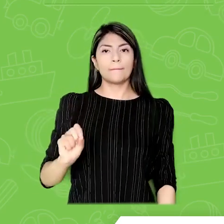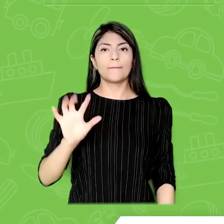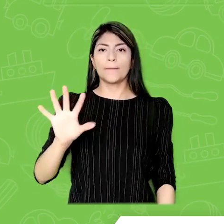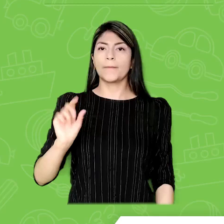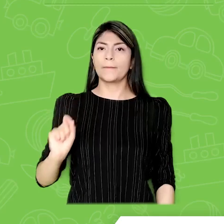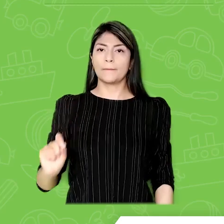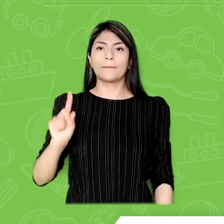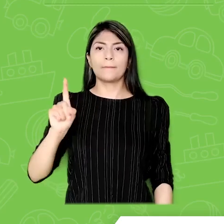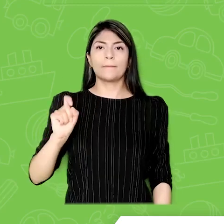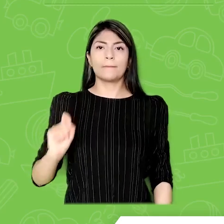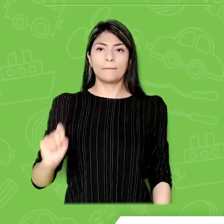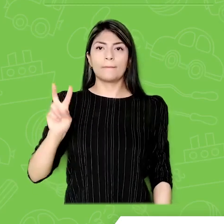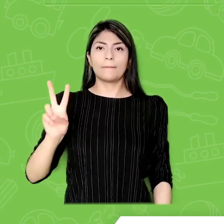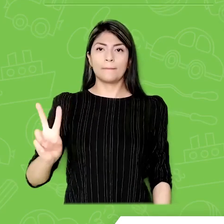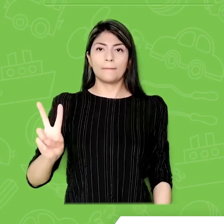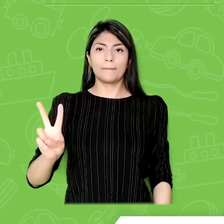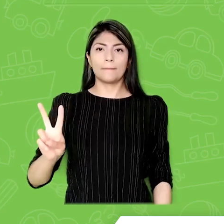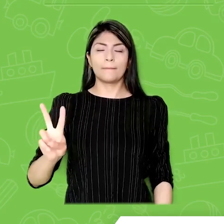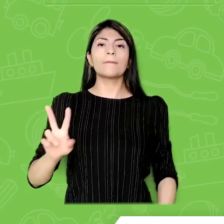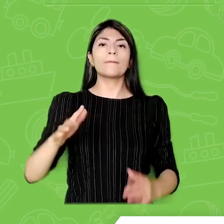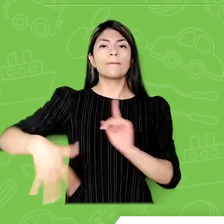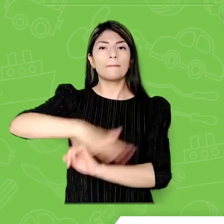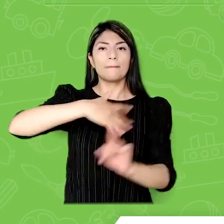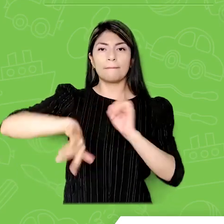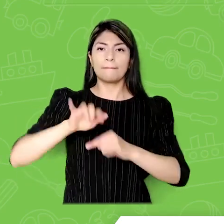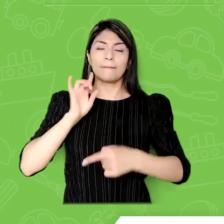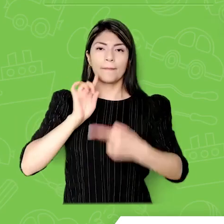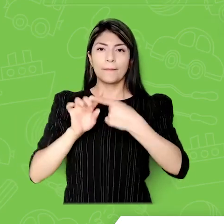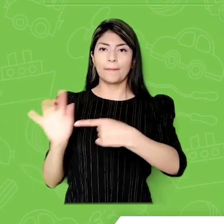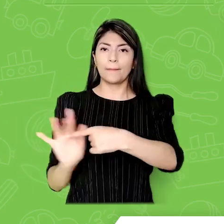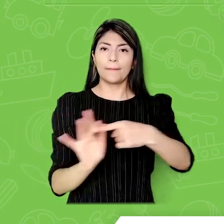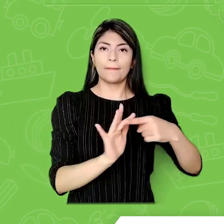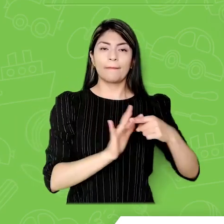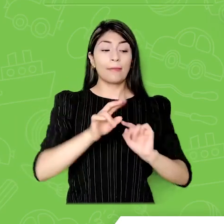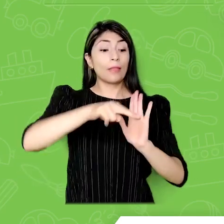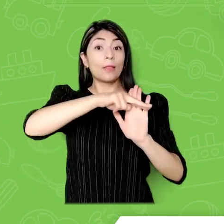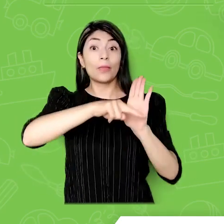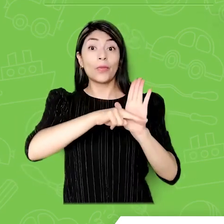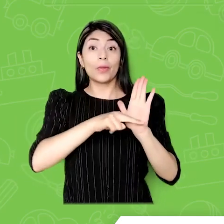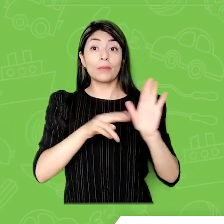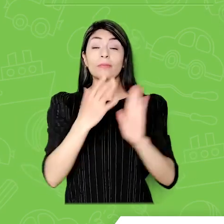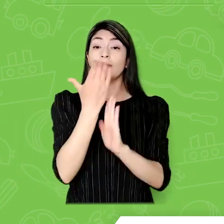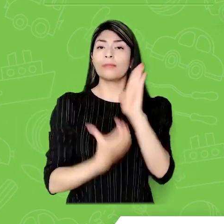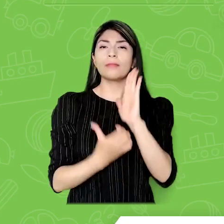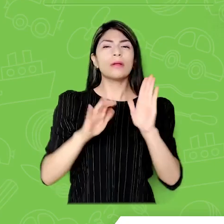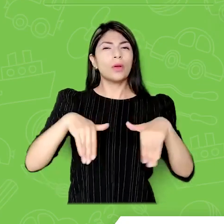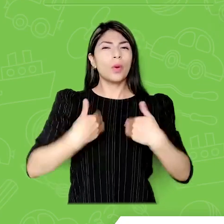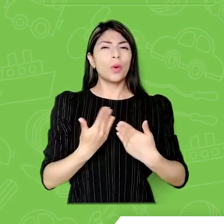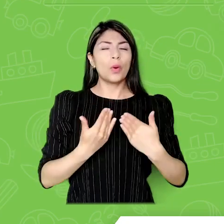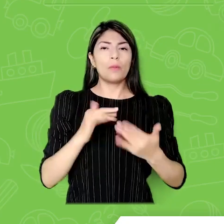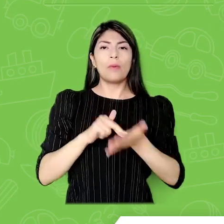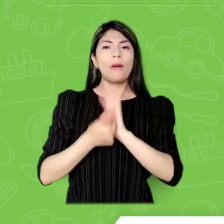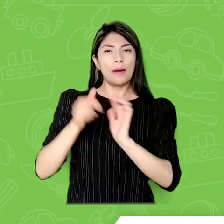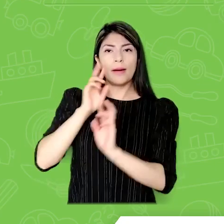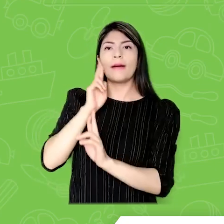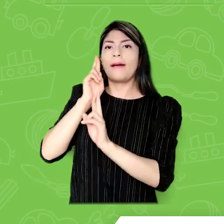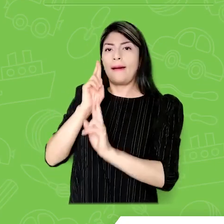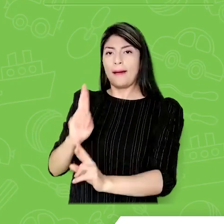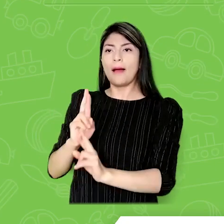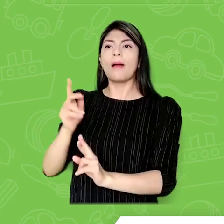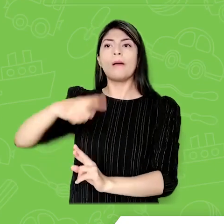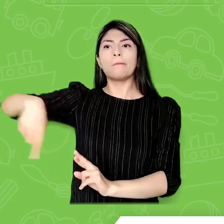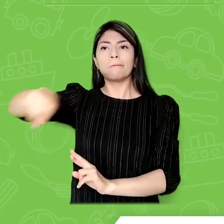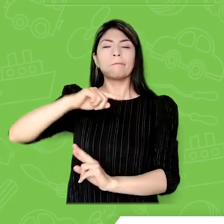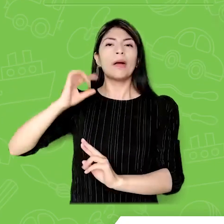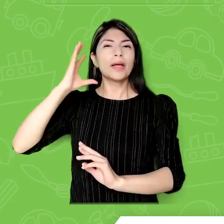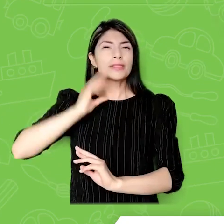2.2.5.6.2. Ámbito de aplicación. Las normas de este capítulo regulan el reconocimiento de experiencia previa como